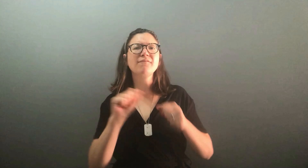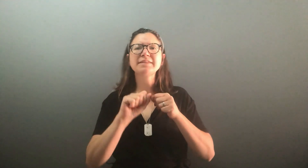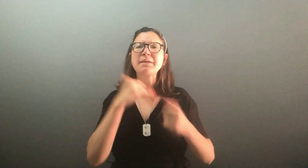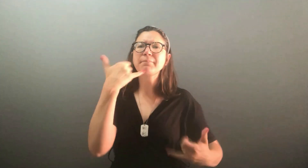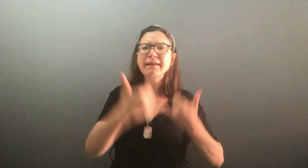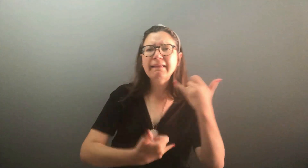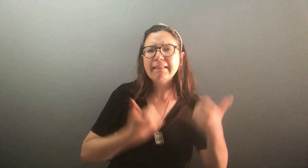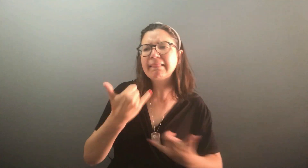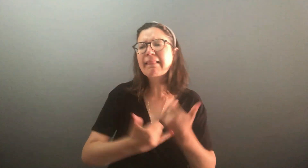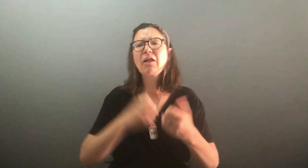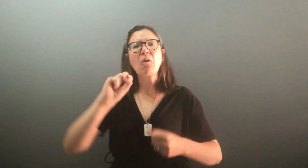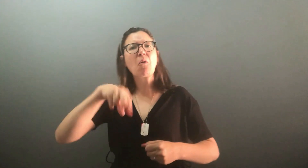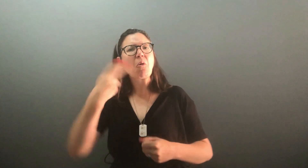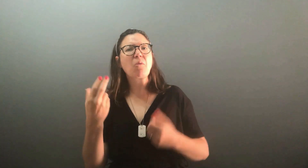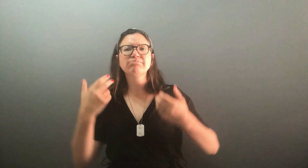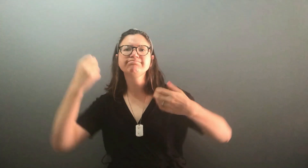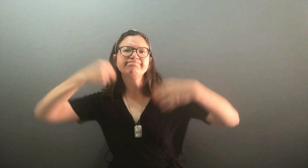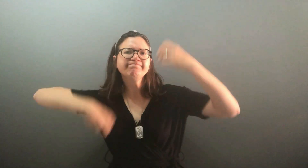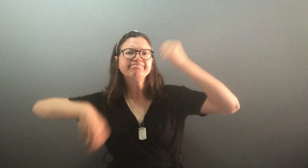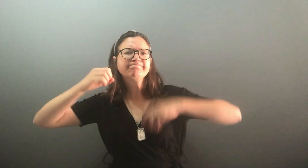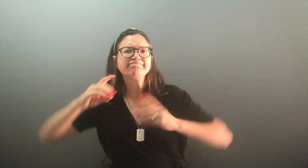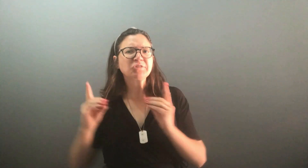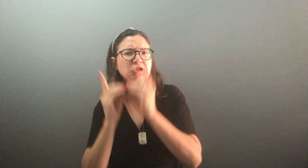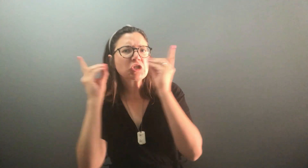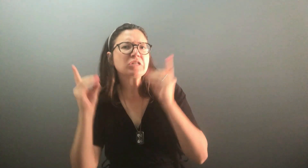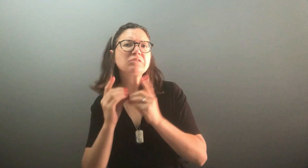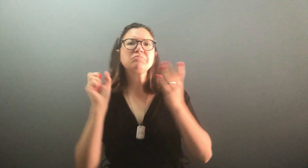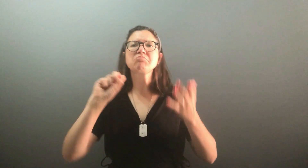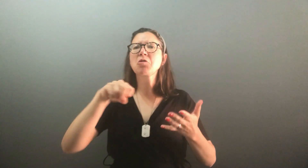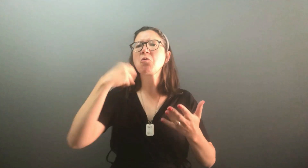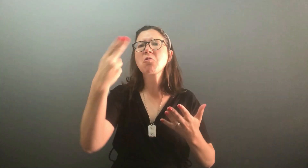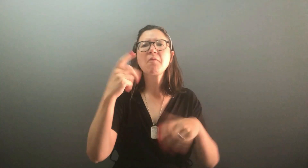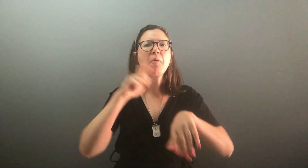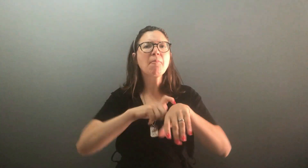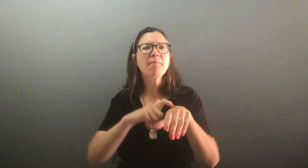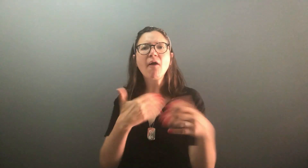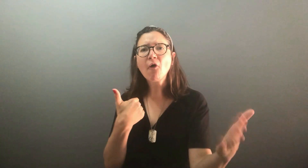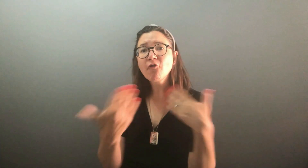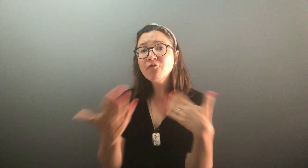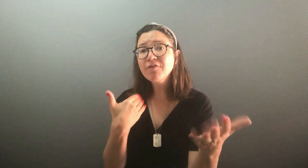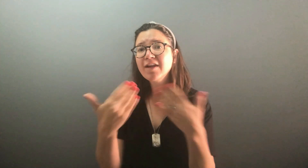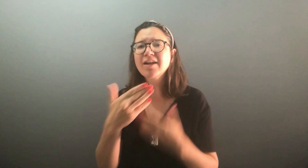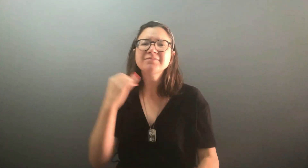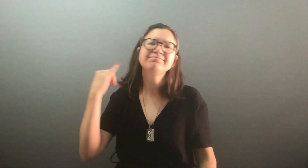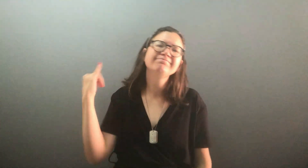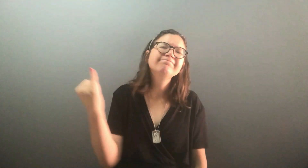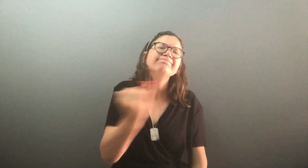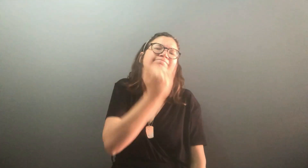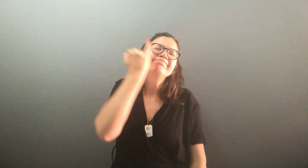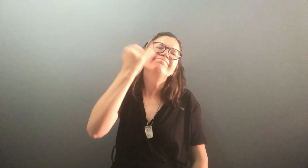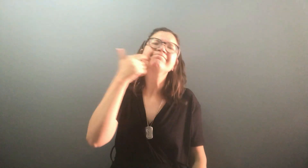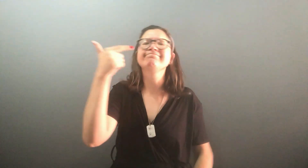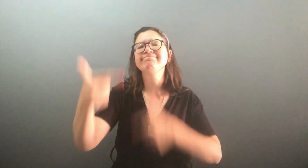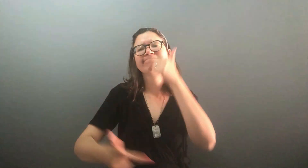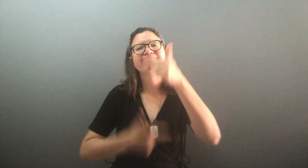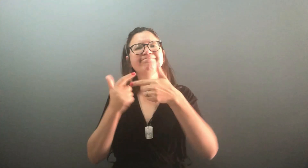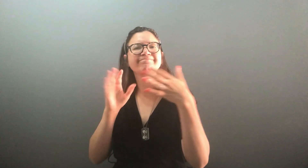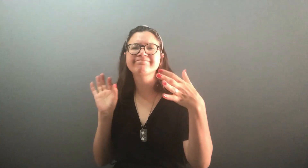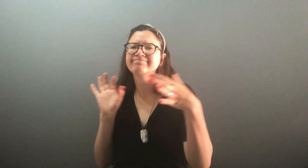história, brincadeiras, algumas dinâmicas ou momentos de bate-papo, todos estejam linkados à